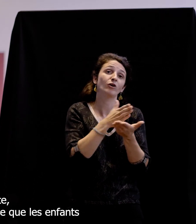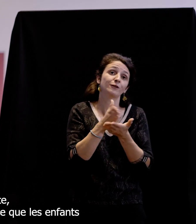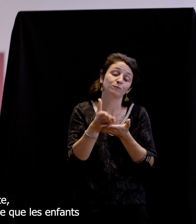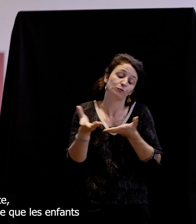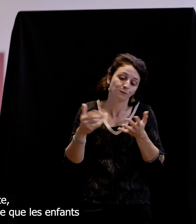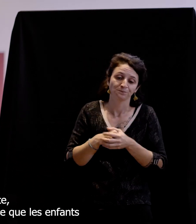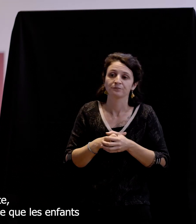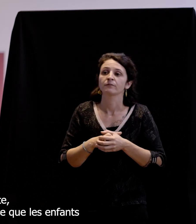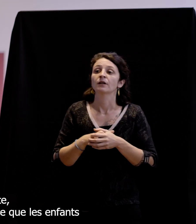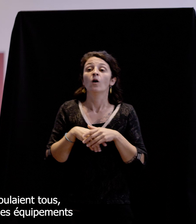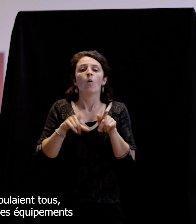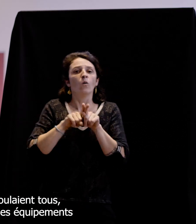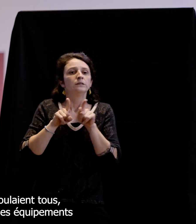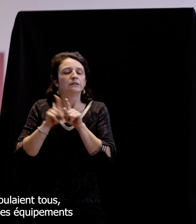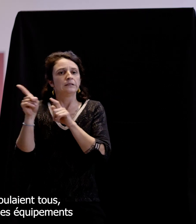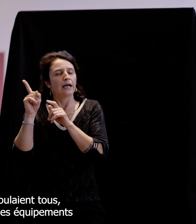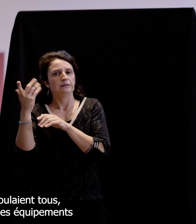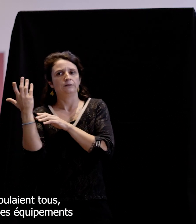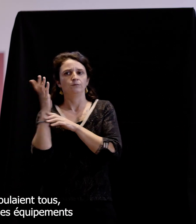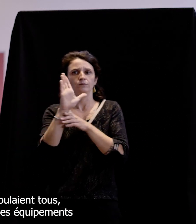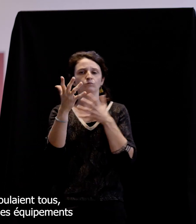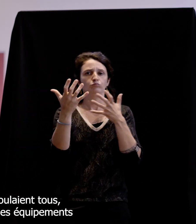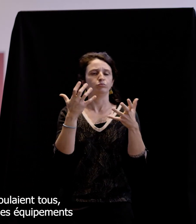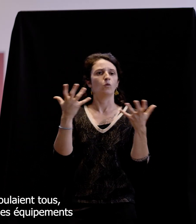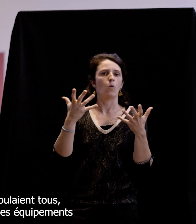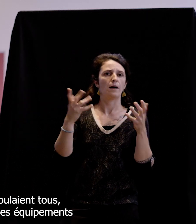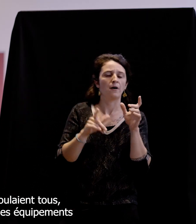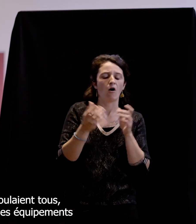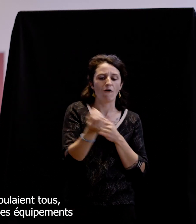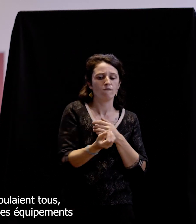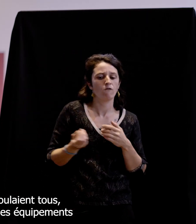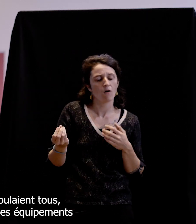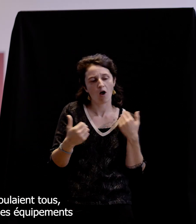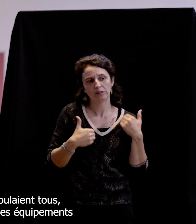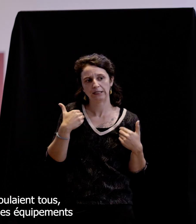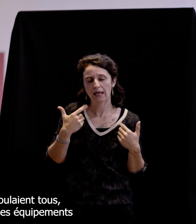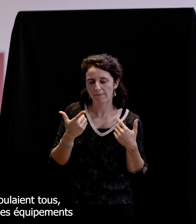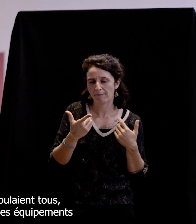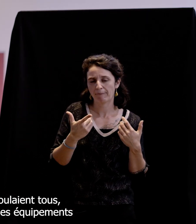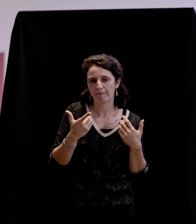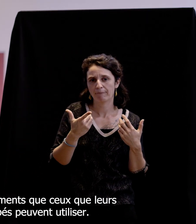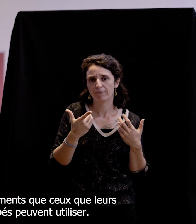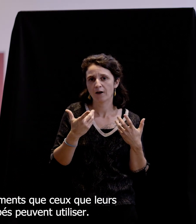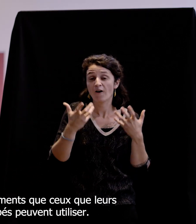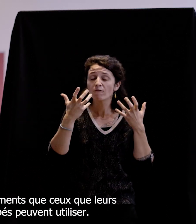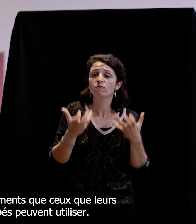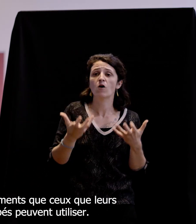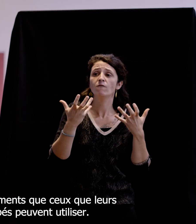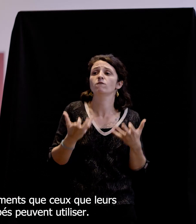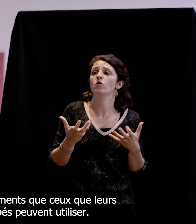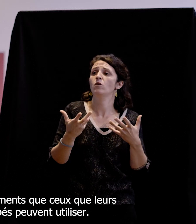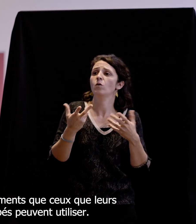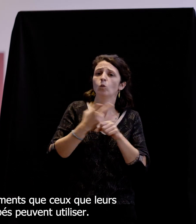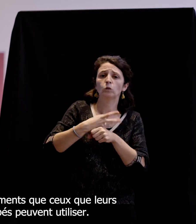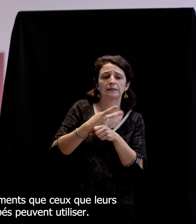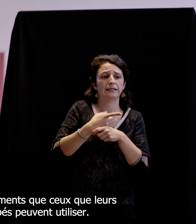Ensuite, elle a mis en évidence que les enfants handicapés, ils voulaient presque toujours des équipements qui soient les mêmes